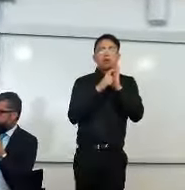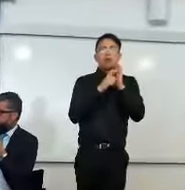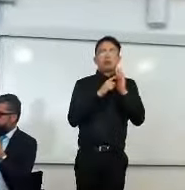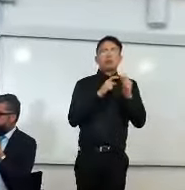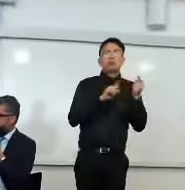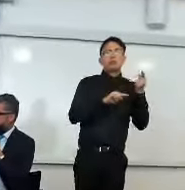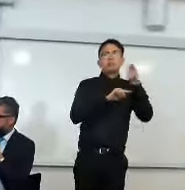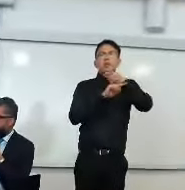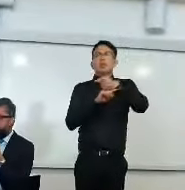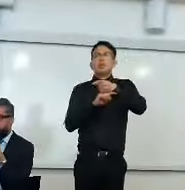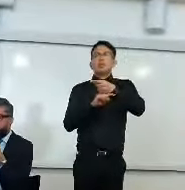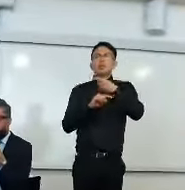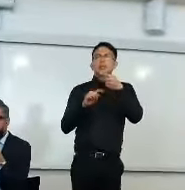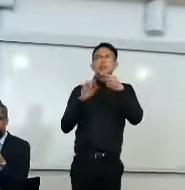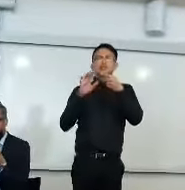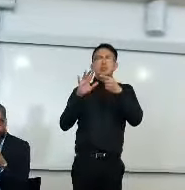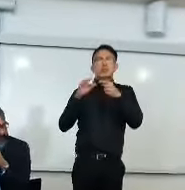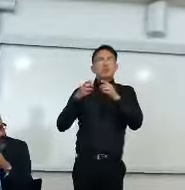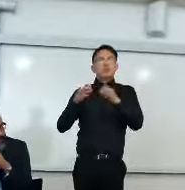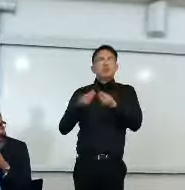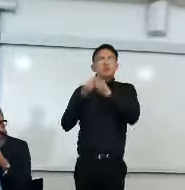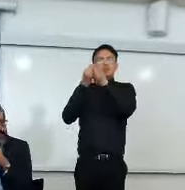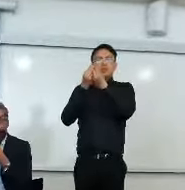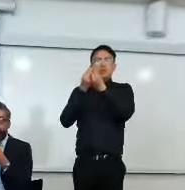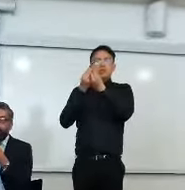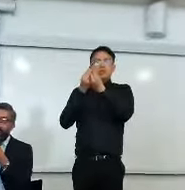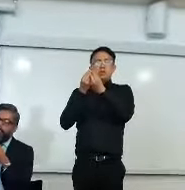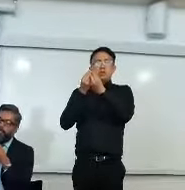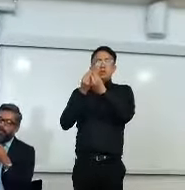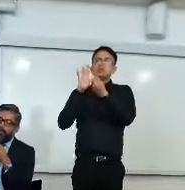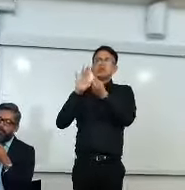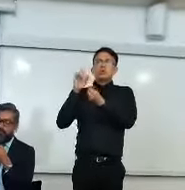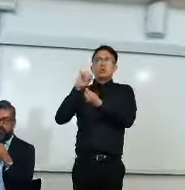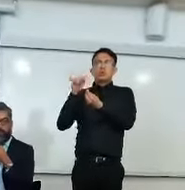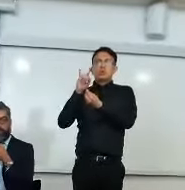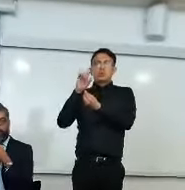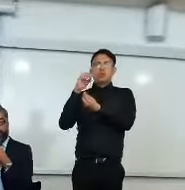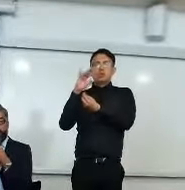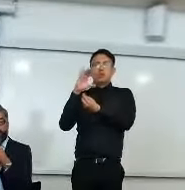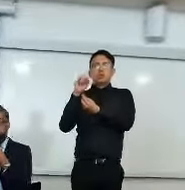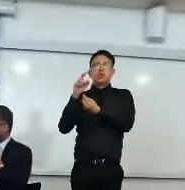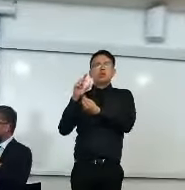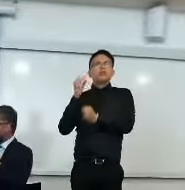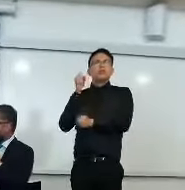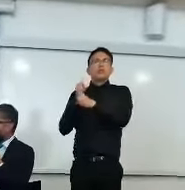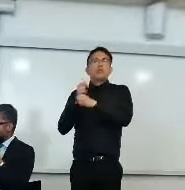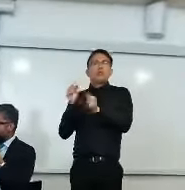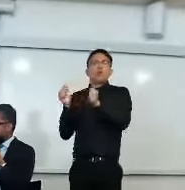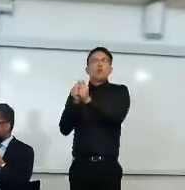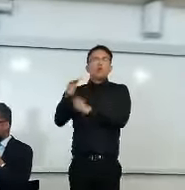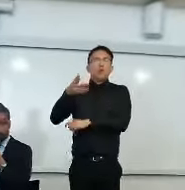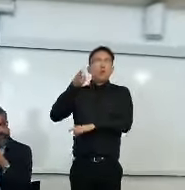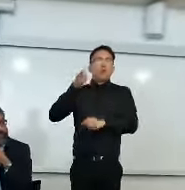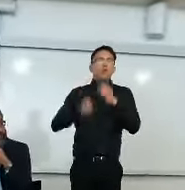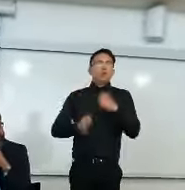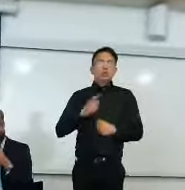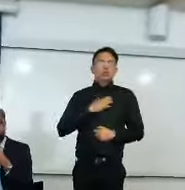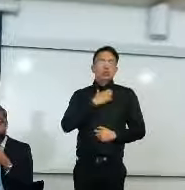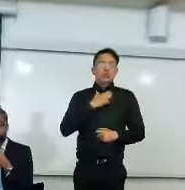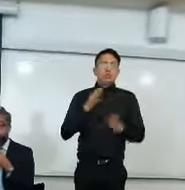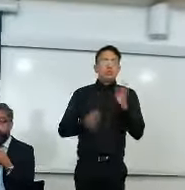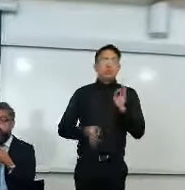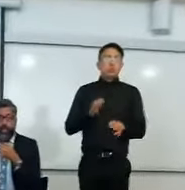al Consejo Superior de la Judicatura para el trabajo con jueces. Porque se los voy a decir también, una de las preocupaciones, una de las discusiones que se